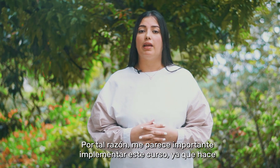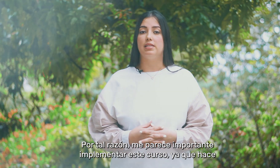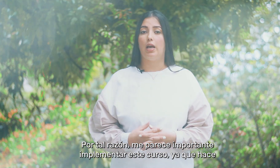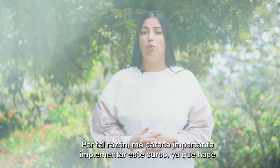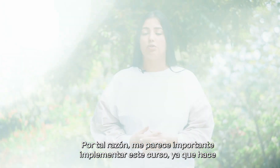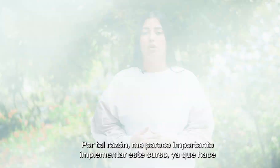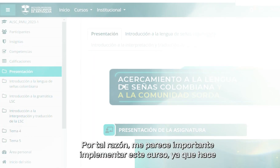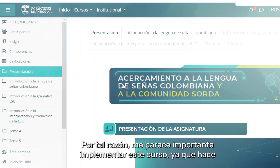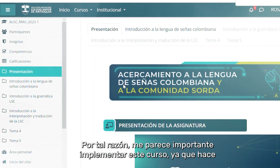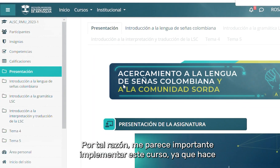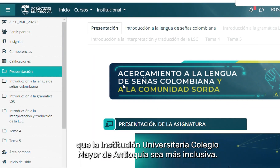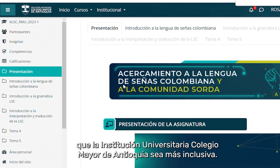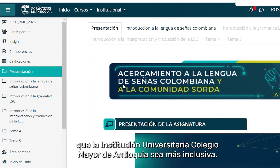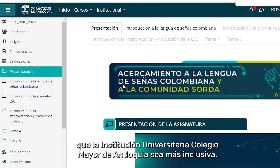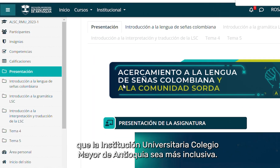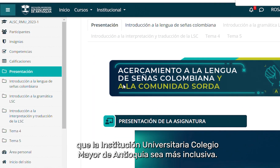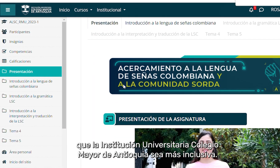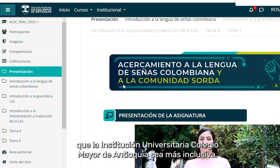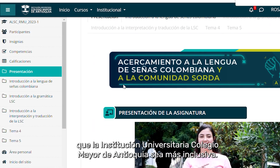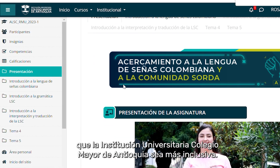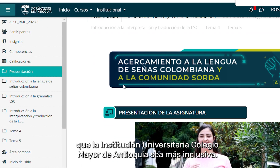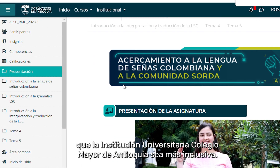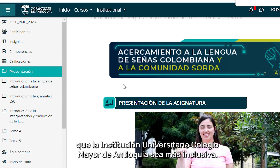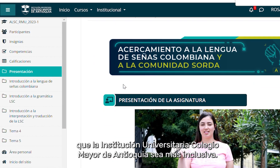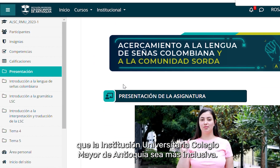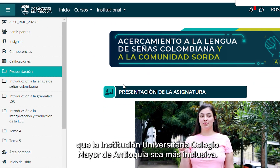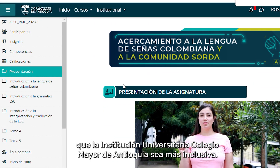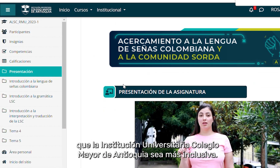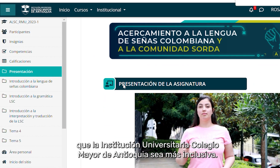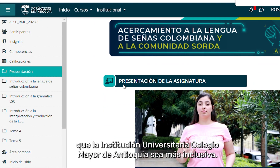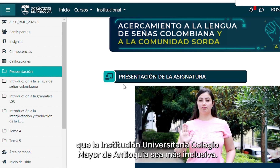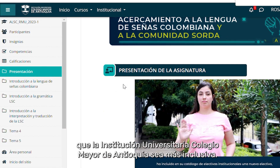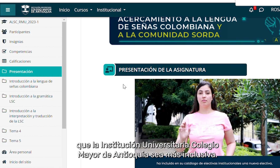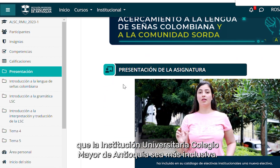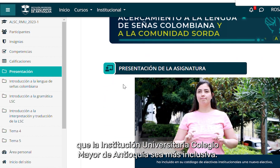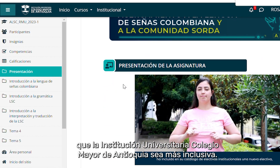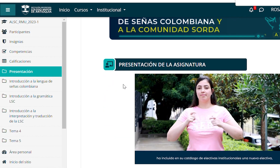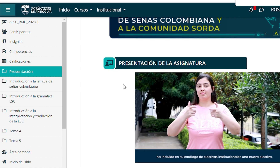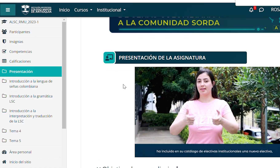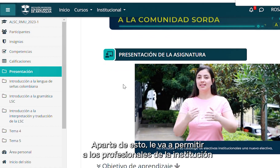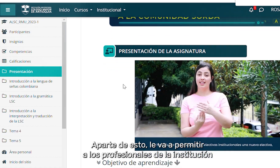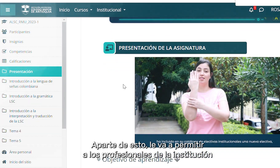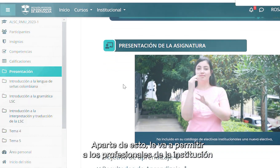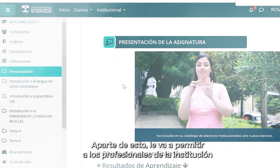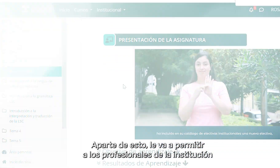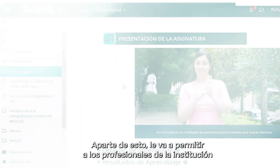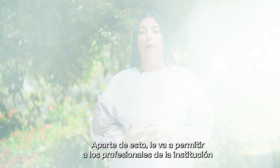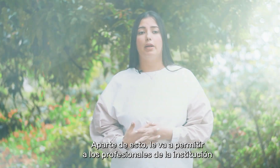este curso, ya que hace que la institución universitaria Colegio Mayor de Antioquia sea más inclusiva. Aparte de esto, le va a